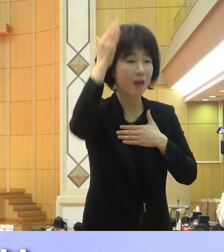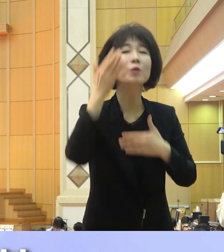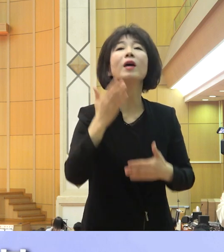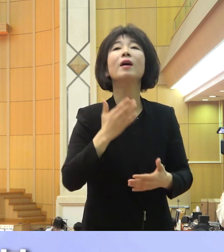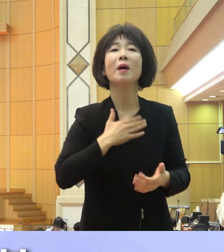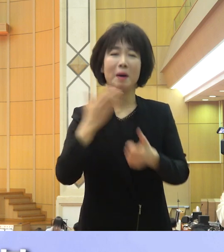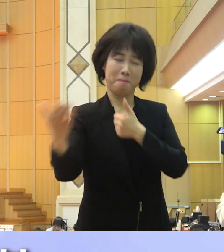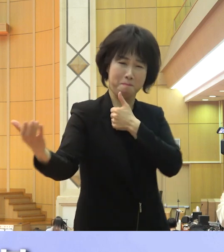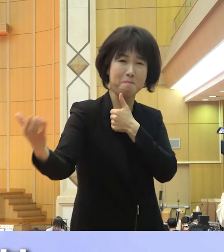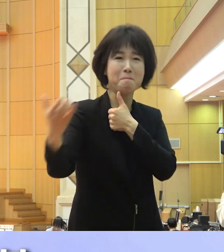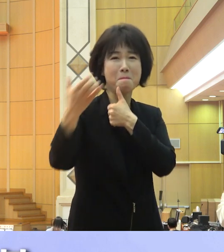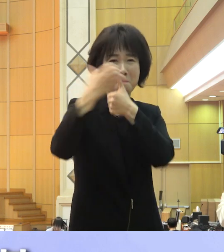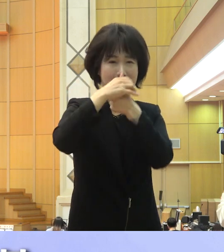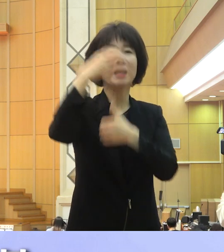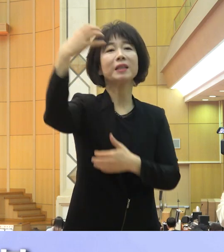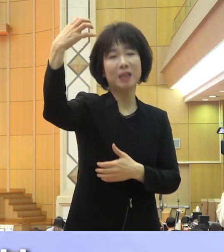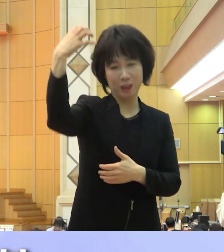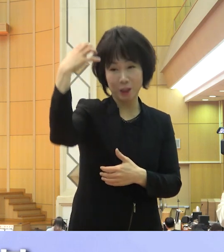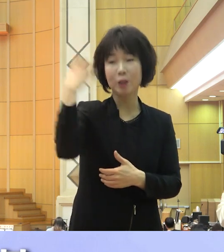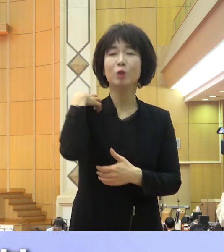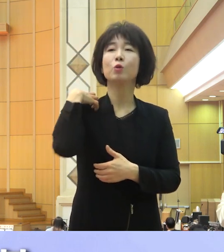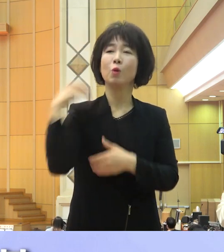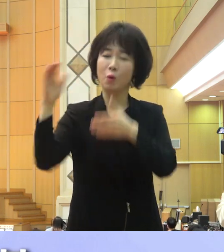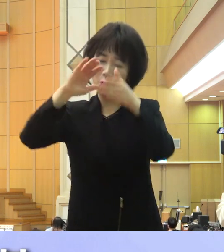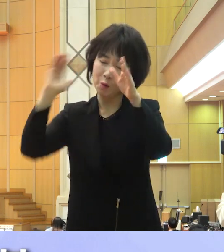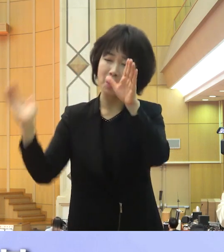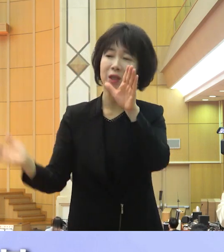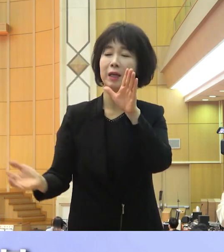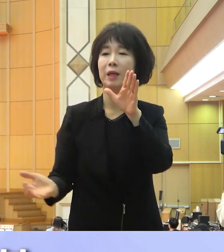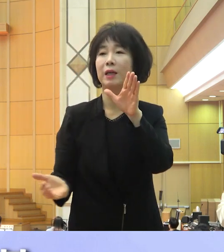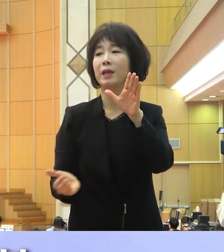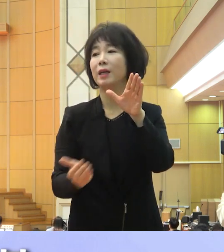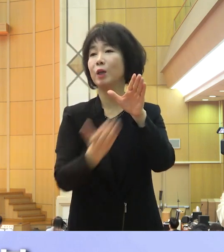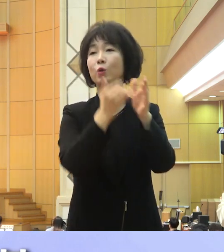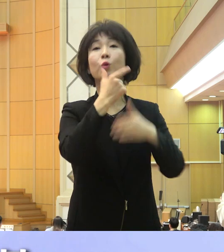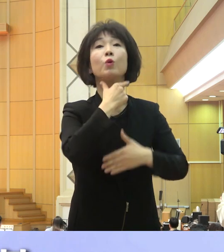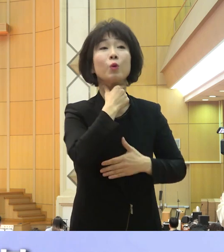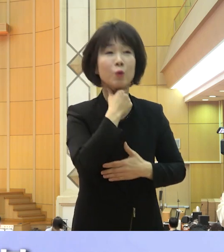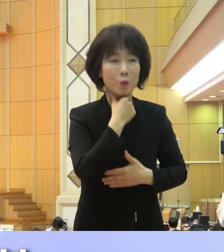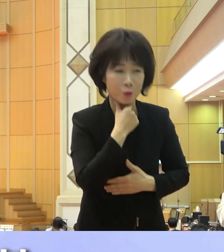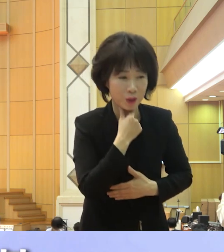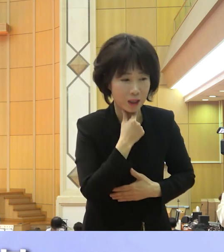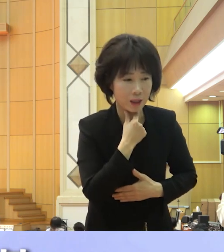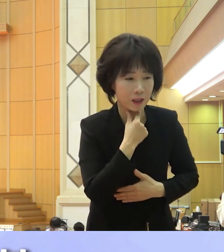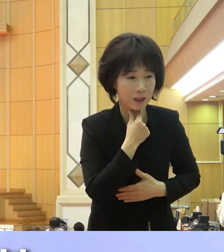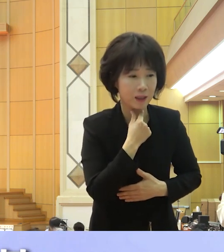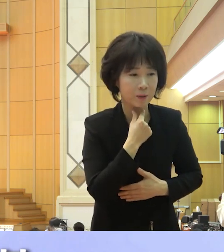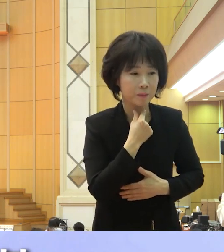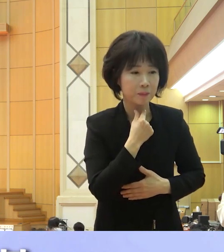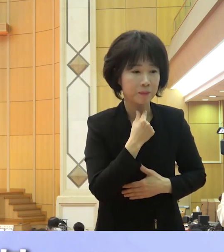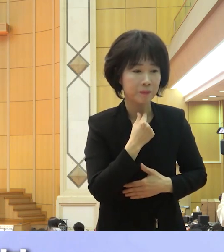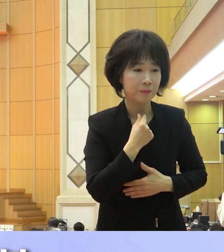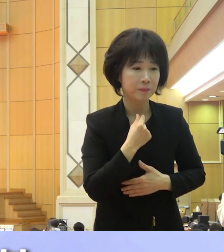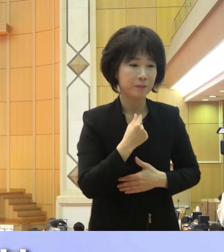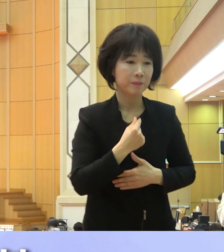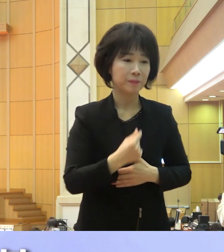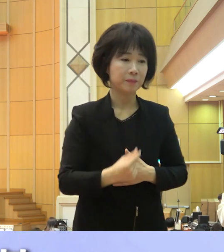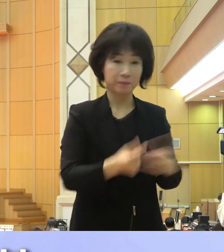합한 자 되어 맡기신 소명 이루리.